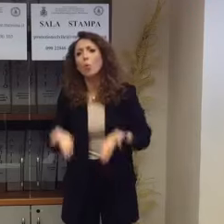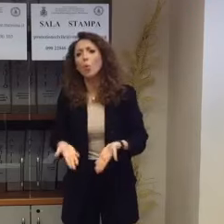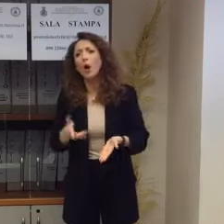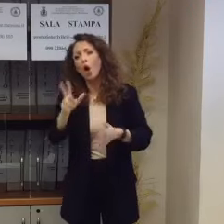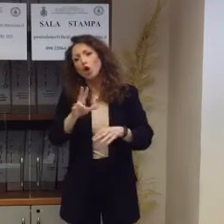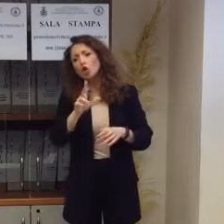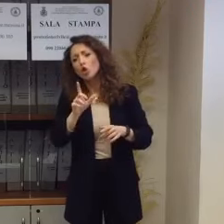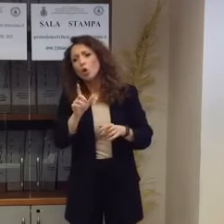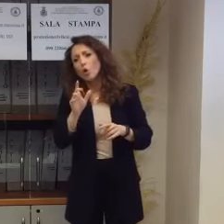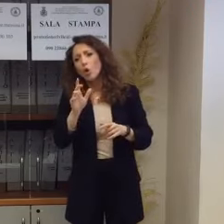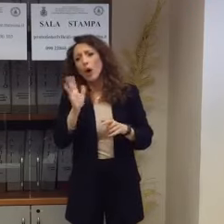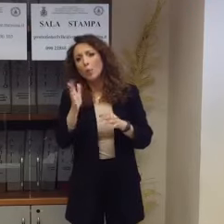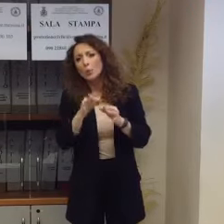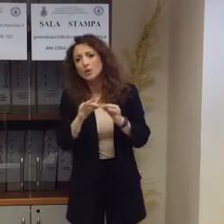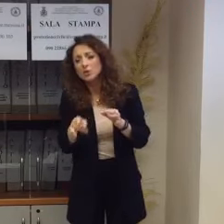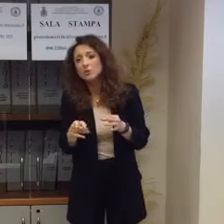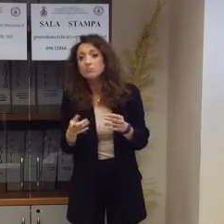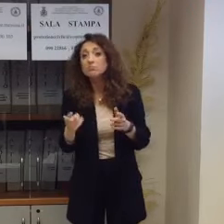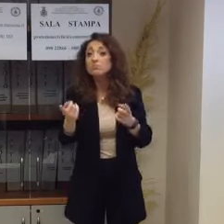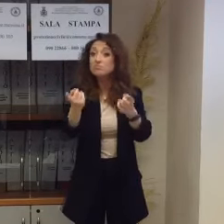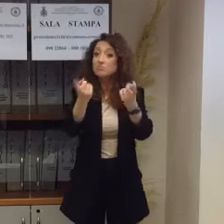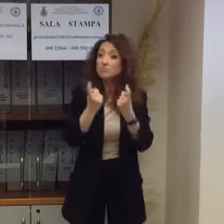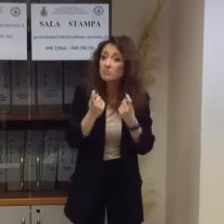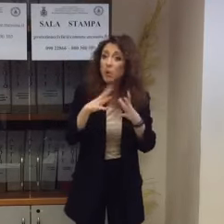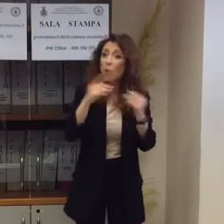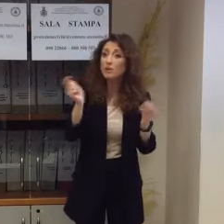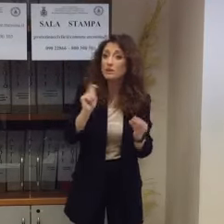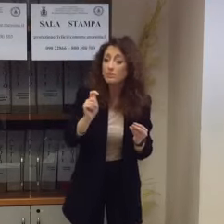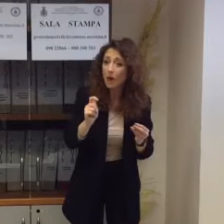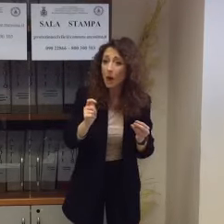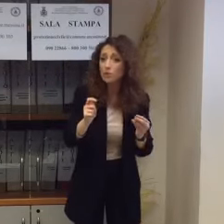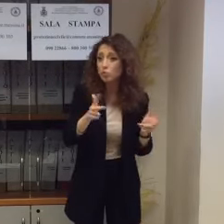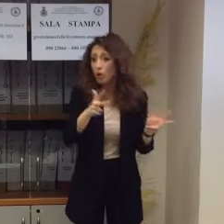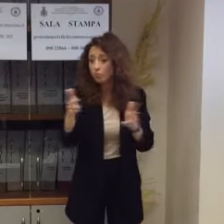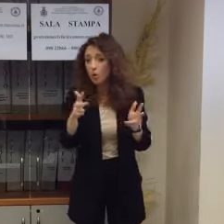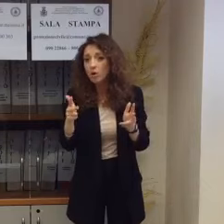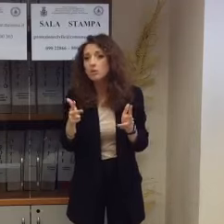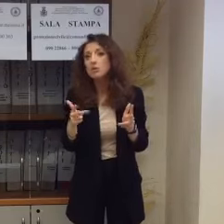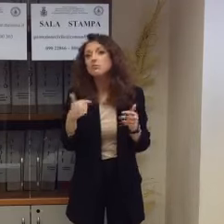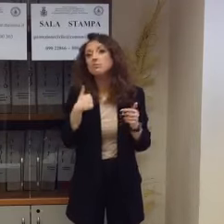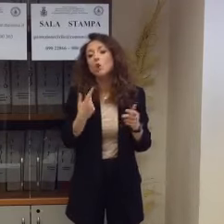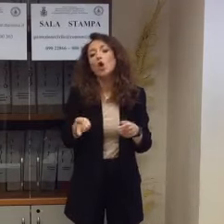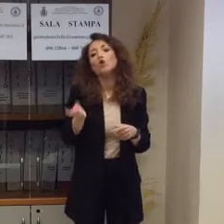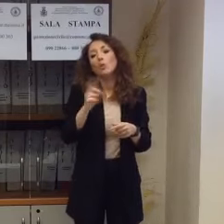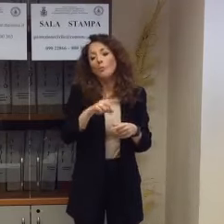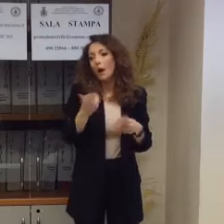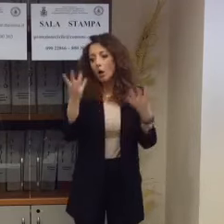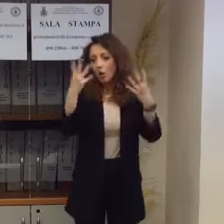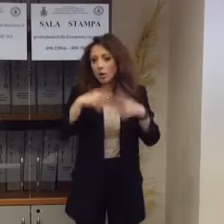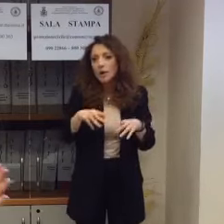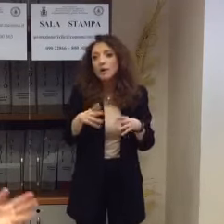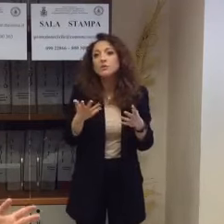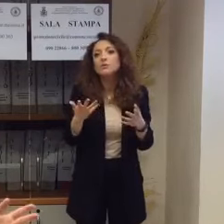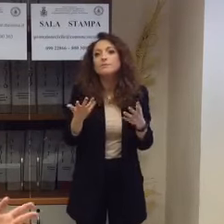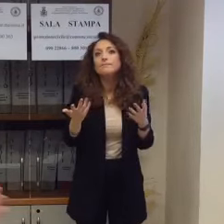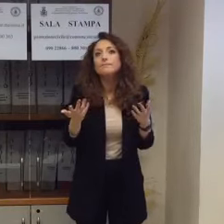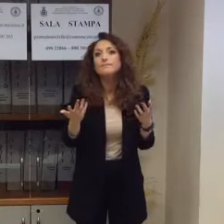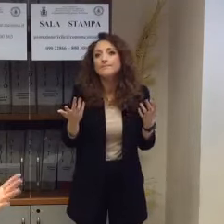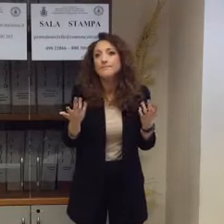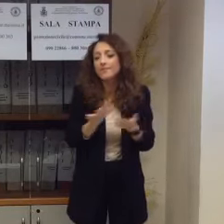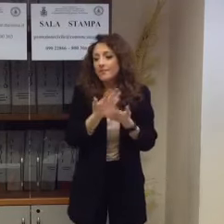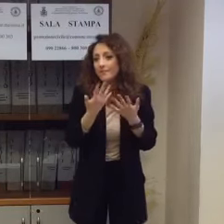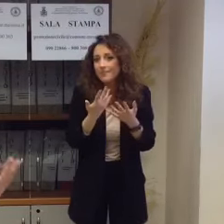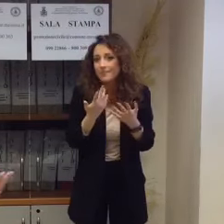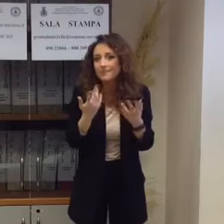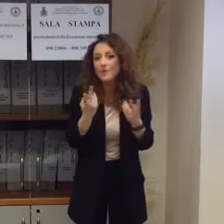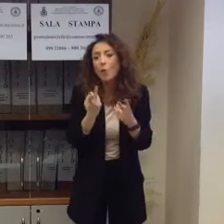20:15, se venite portate uova di Pasqua, io domani mi organizzo anche a girare